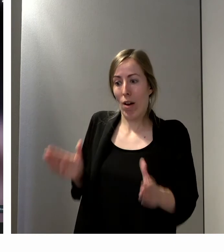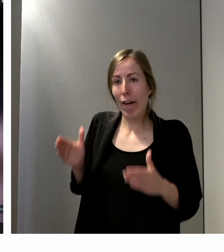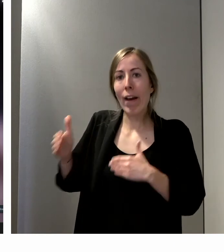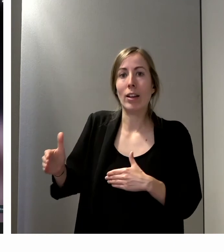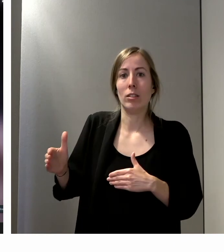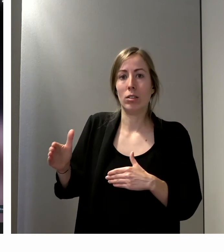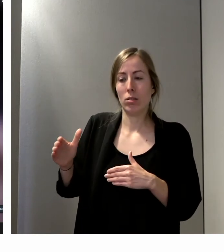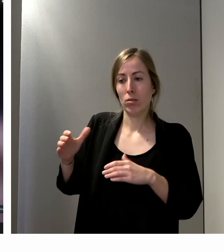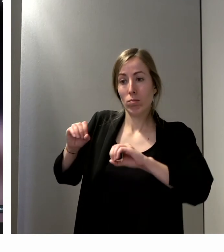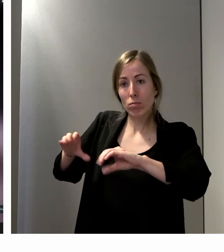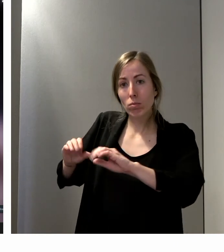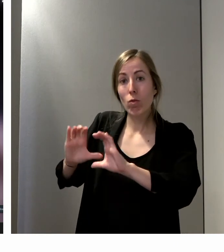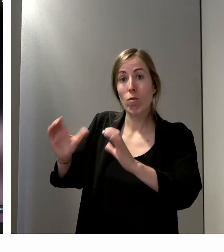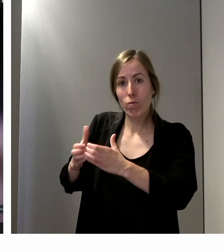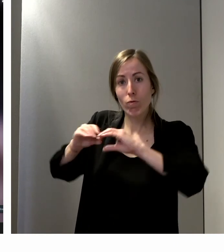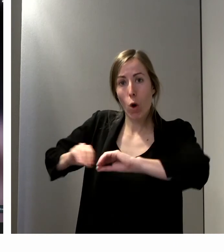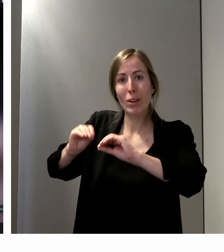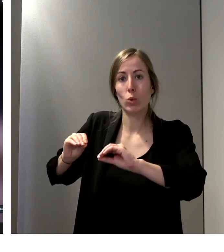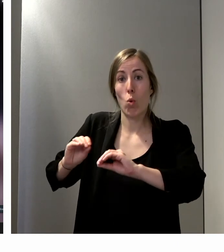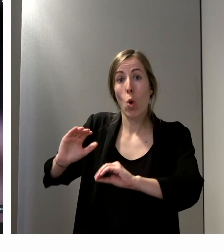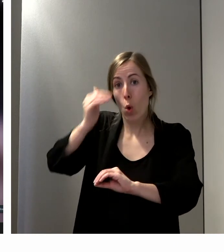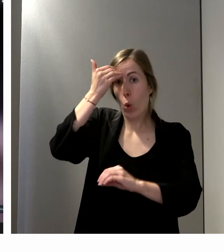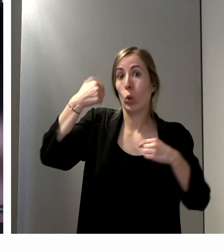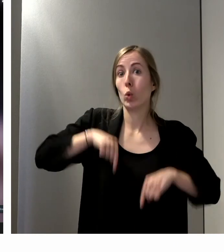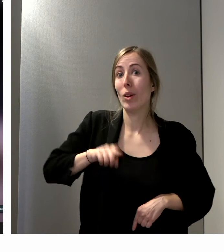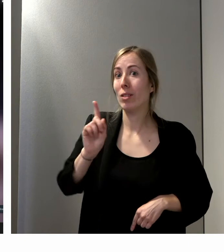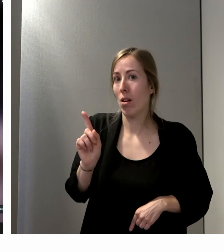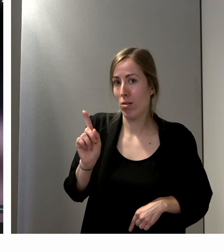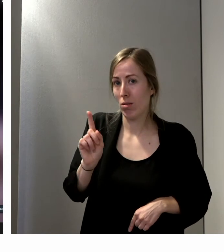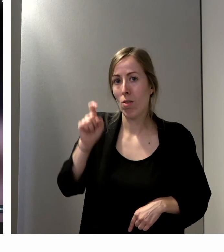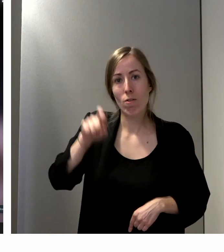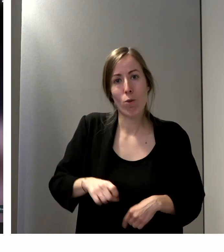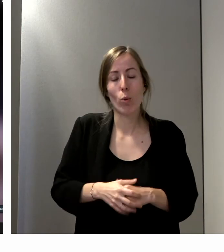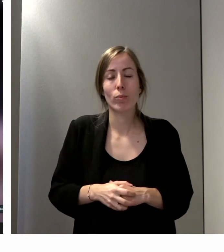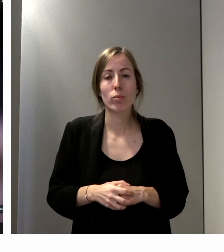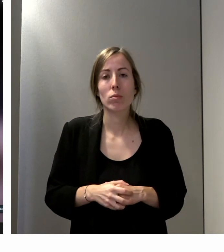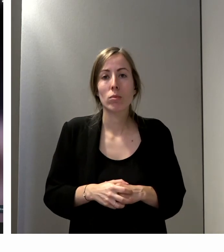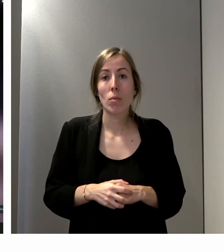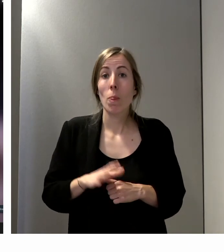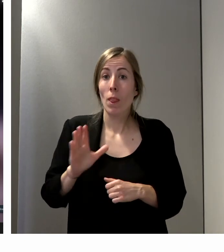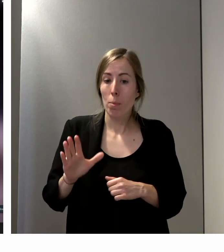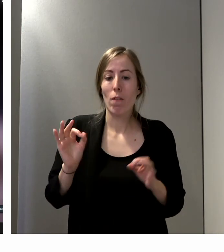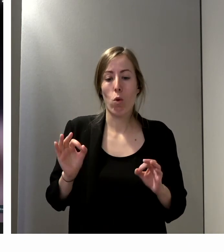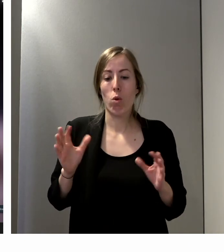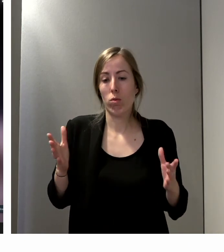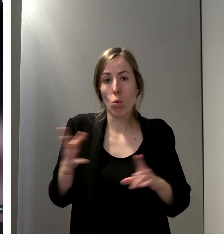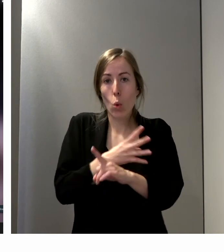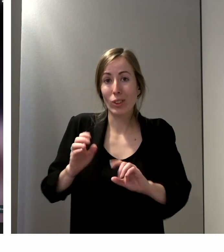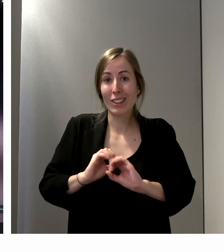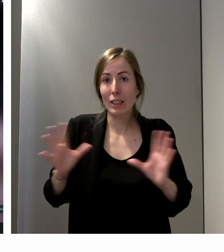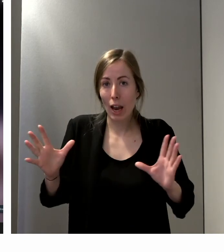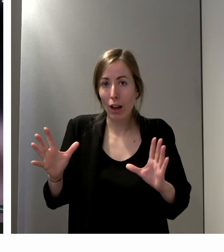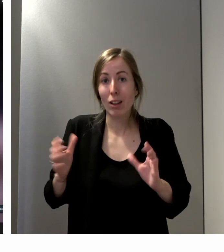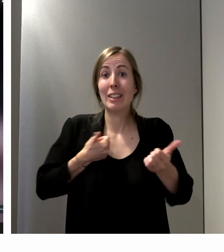l'État et certifiante, on va dire ça comme ça. Ensuite, ça ne peut s'entendre que dans le cadre d'un service d'accompagnement à la vie